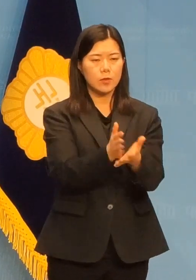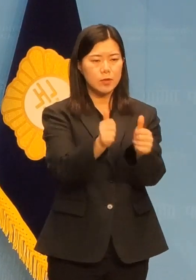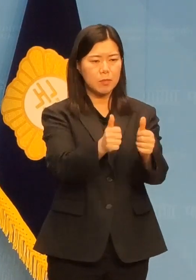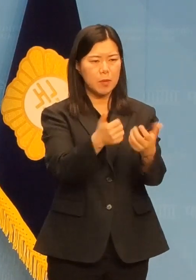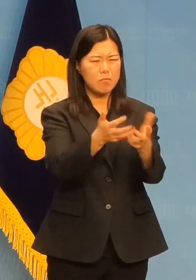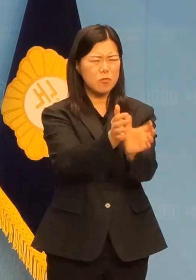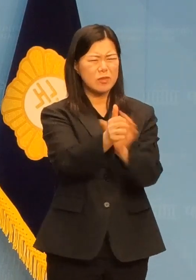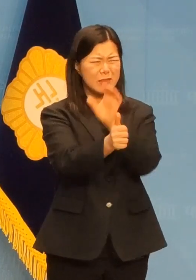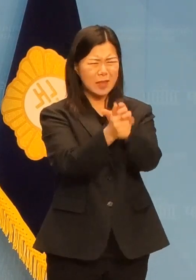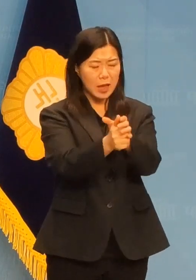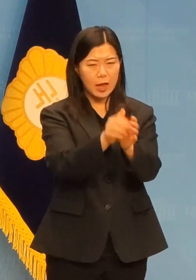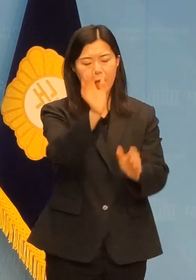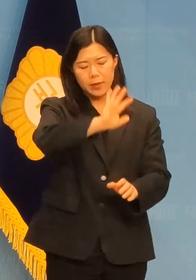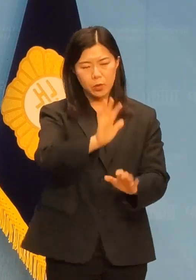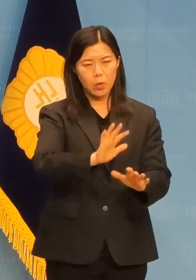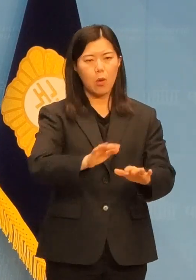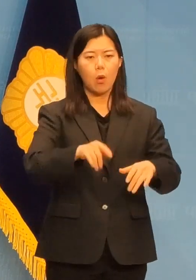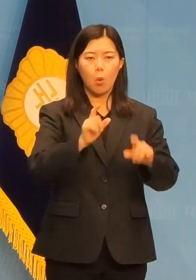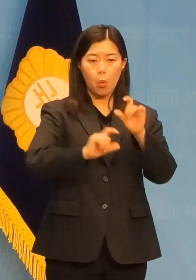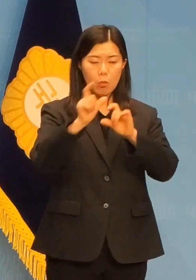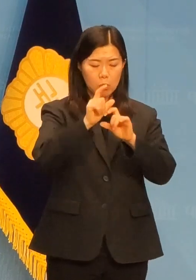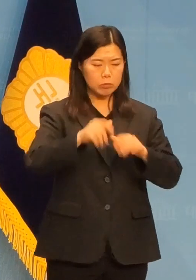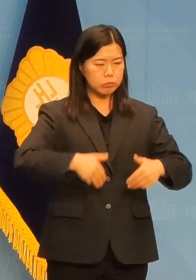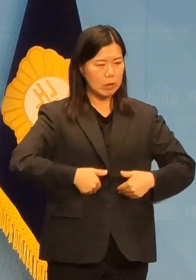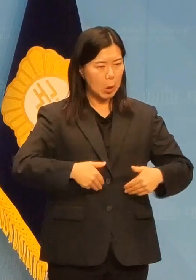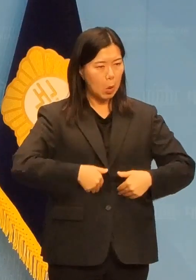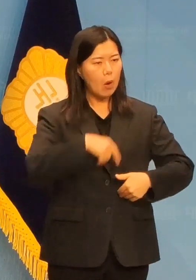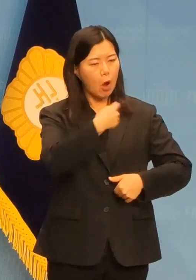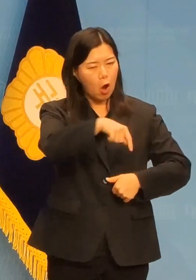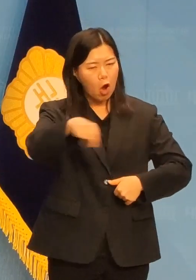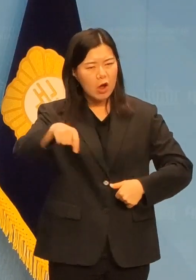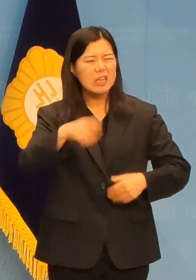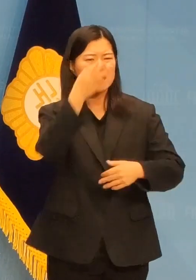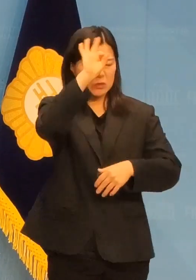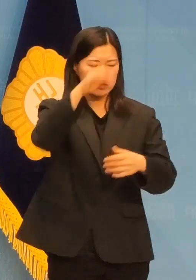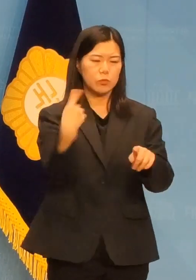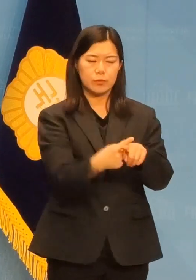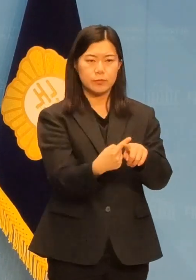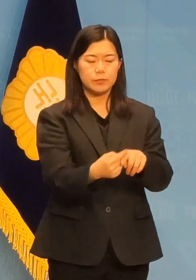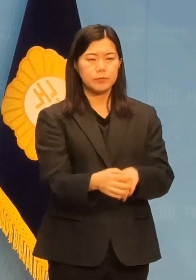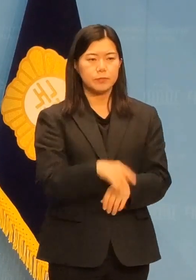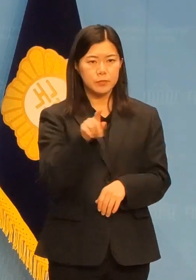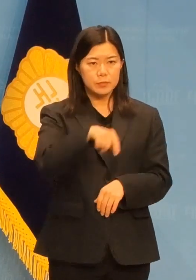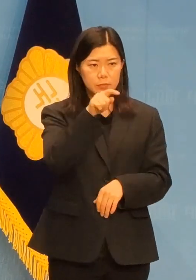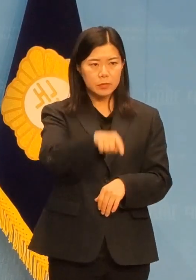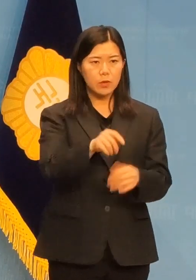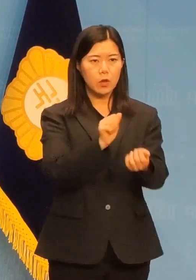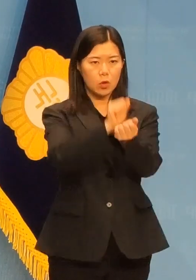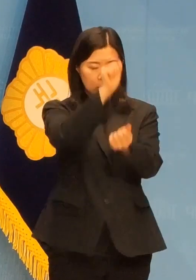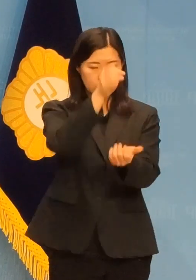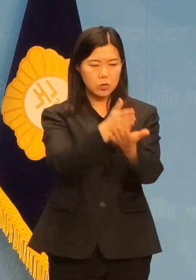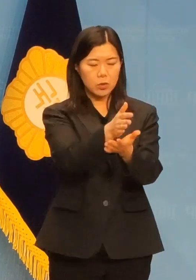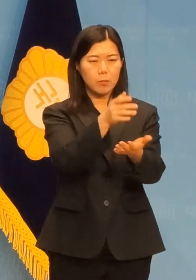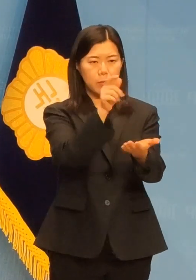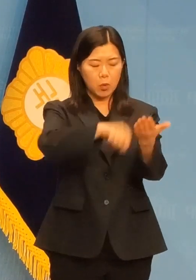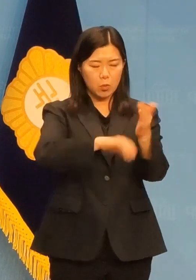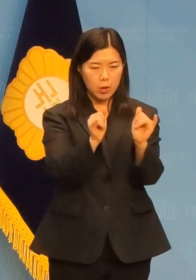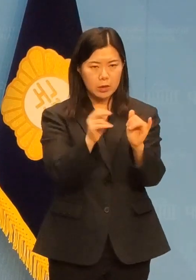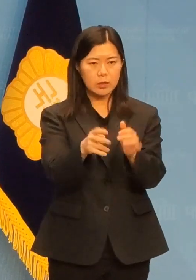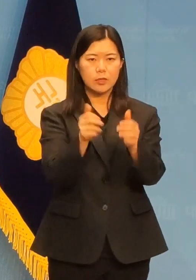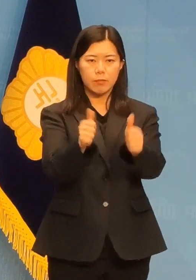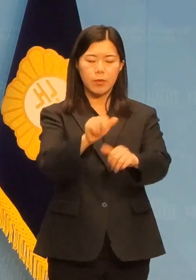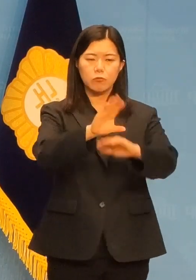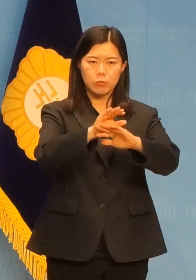아니라 오히려 그 필요성을 뒷받침합니다. 예규에는 전속관할, 영장전담법관,